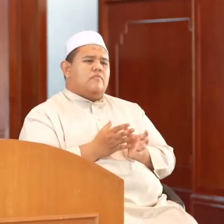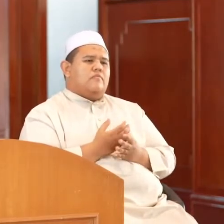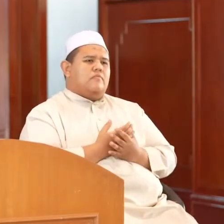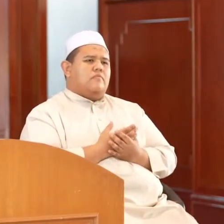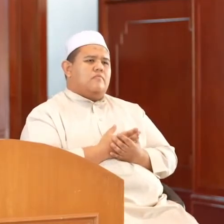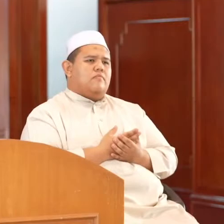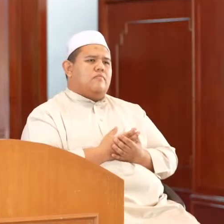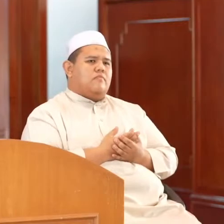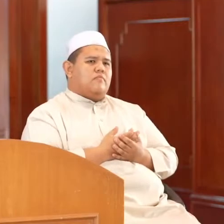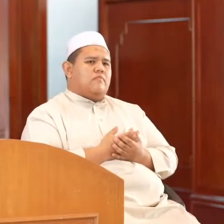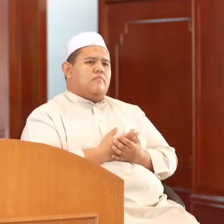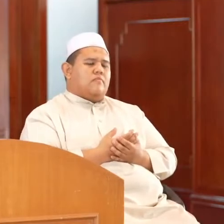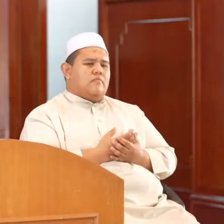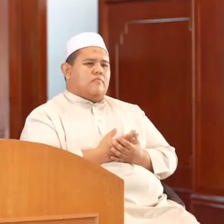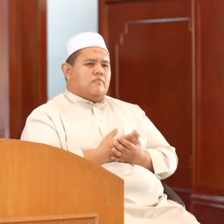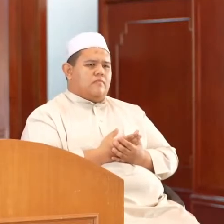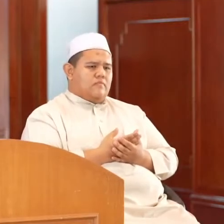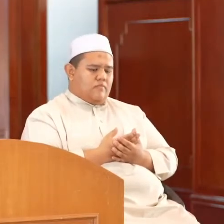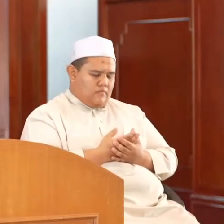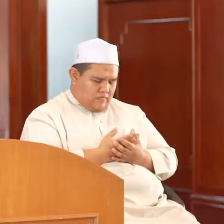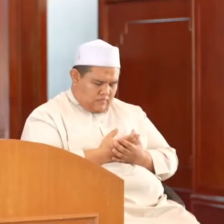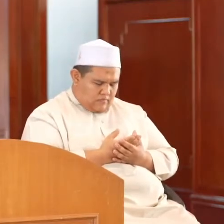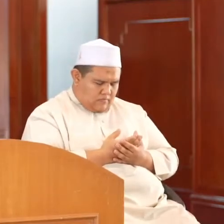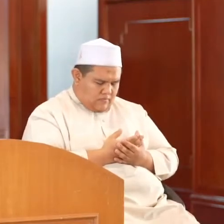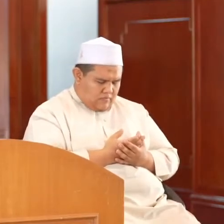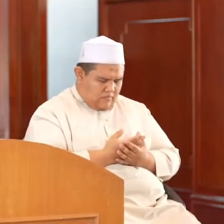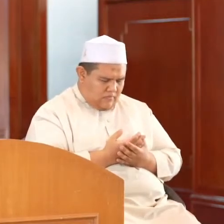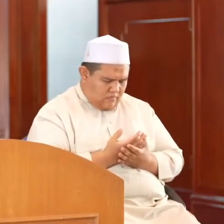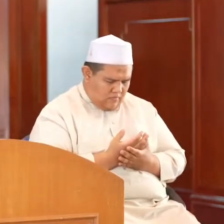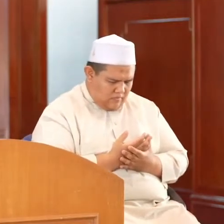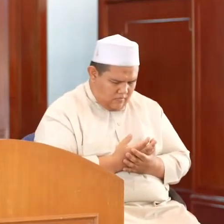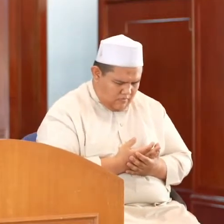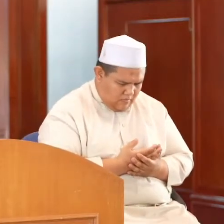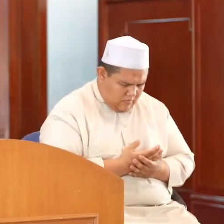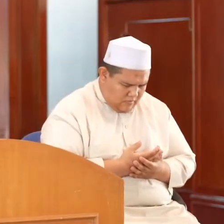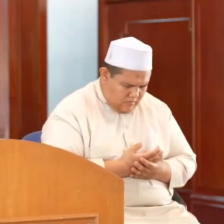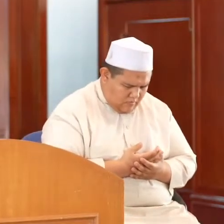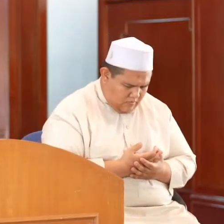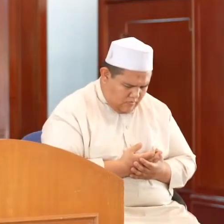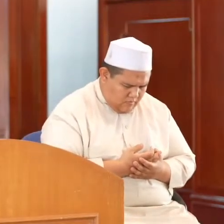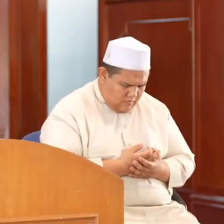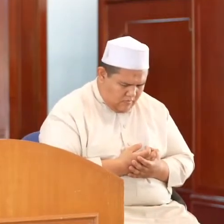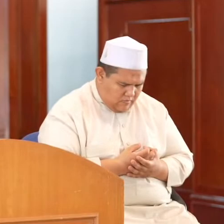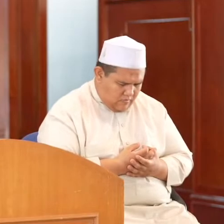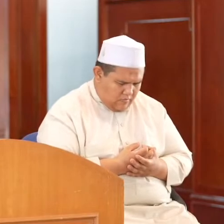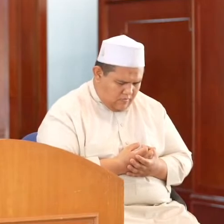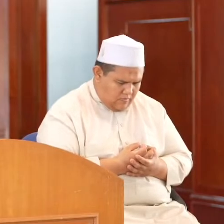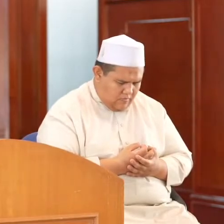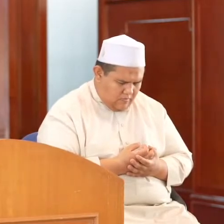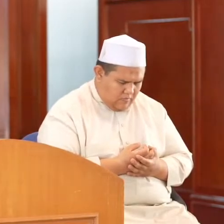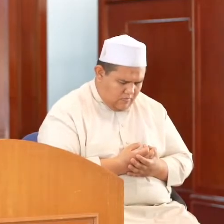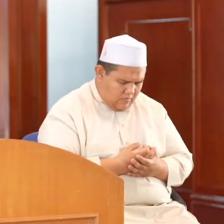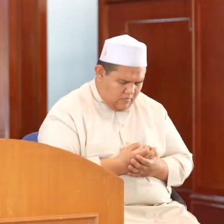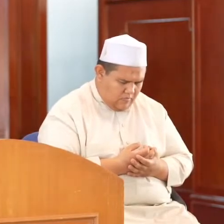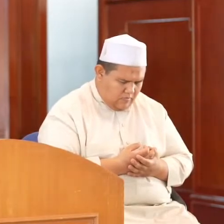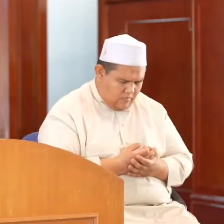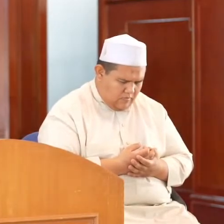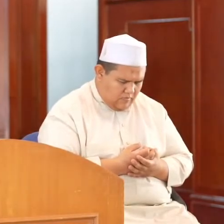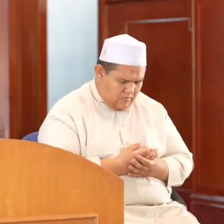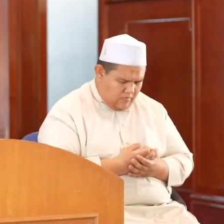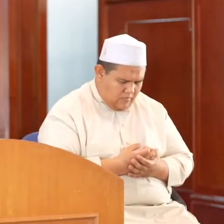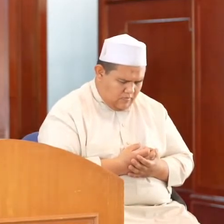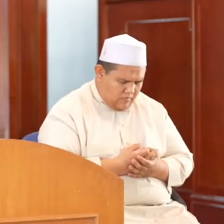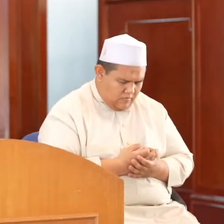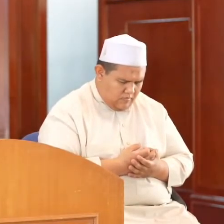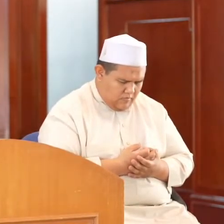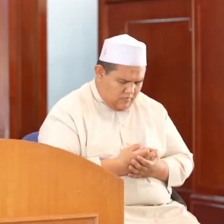Asbahna ala fitrat Islam wa kalimatil ikhlas wa ala dinina Muhammad sallallahu alaihi wasallam wa ala millati abina Ibrahim hanifan muslima wa ma kana minal